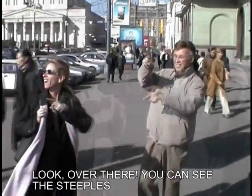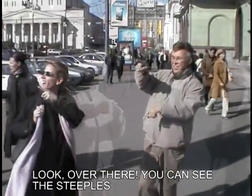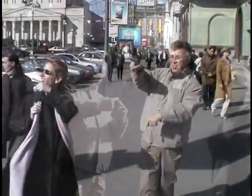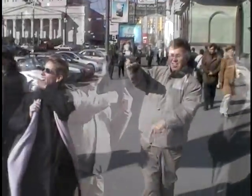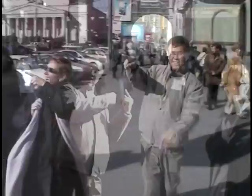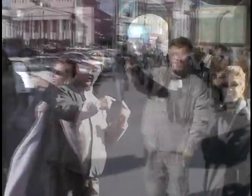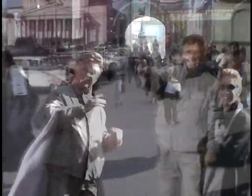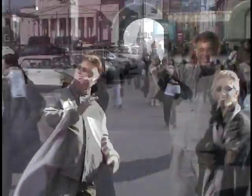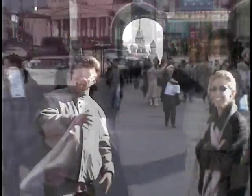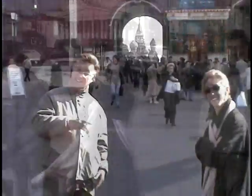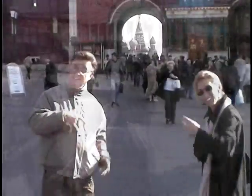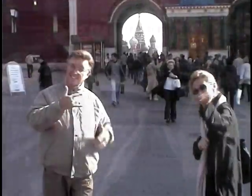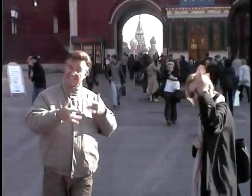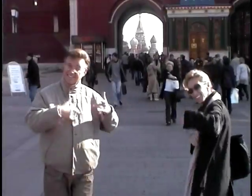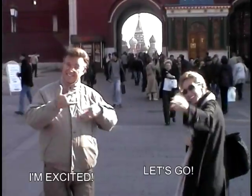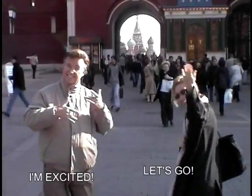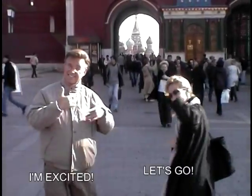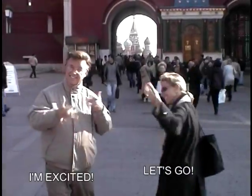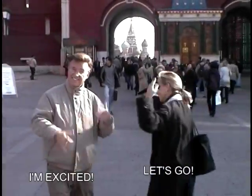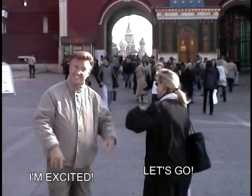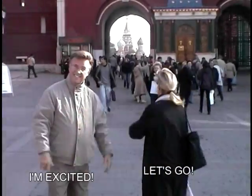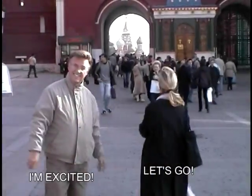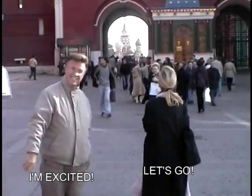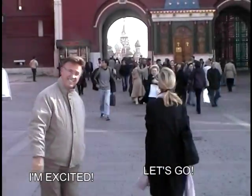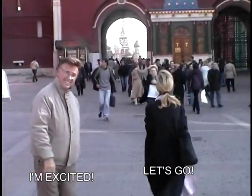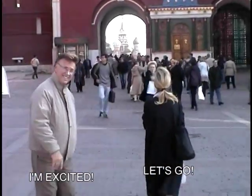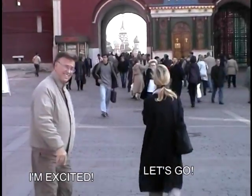радуги вешней зорница,